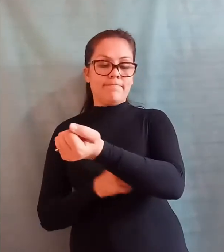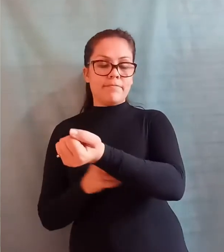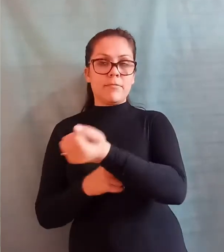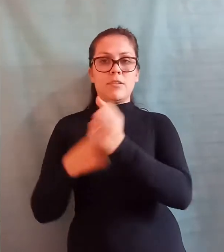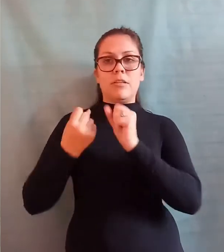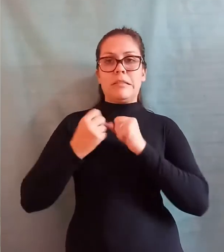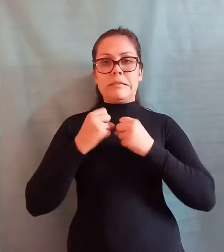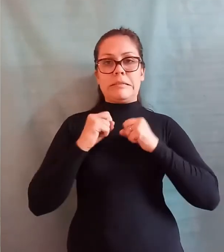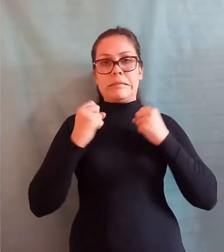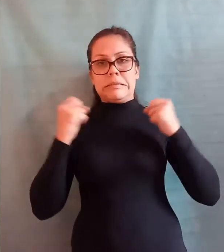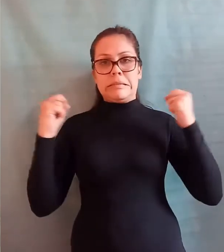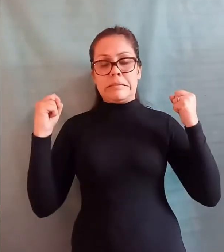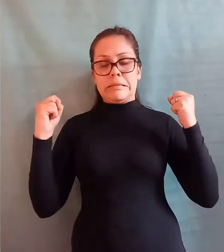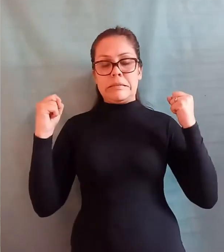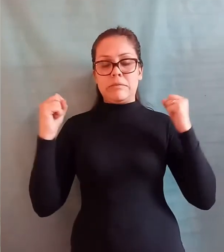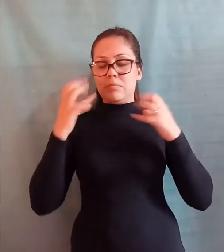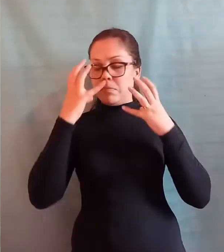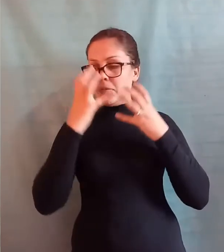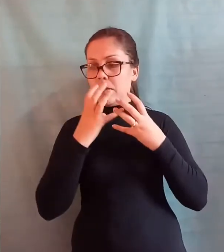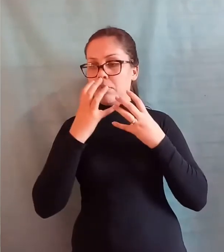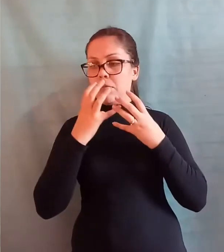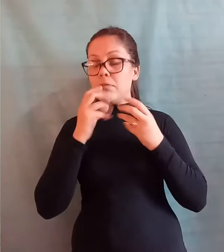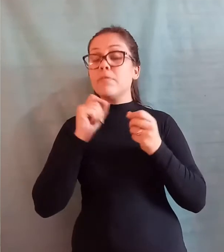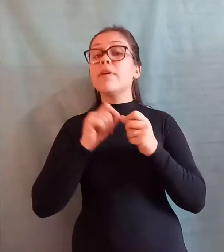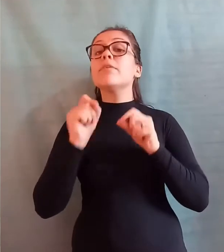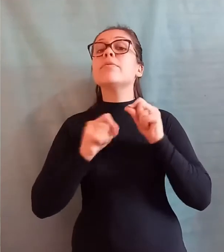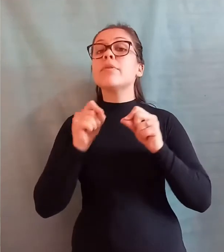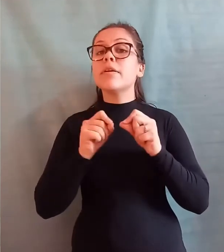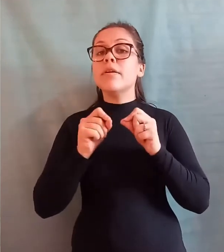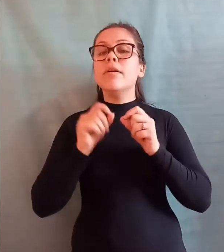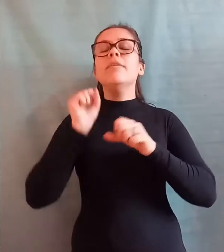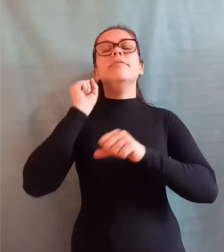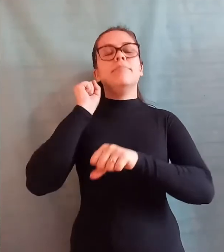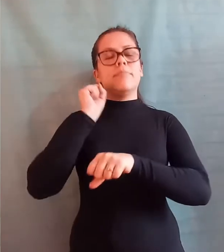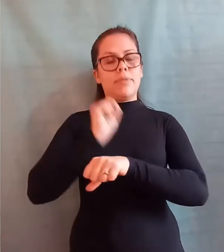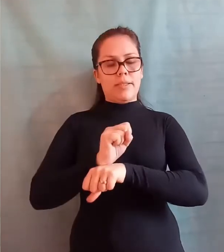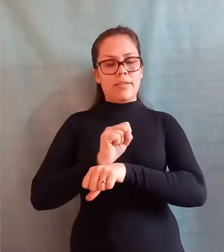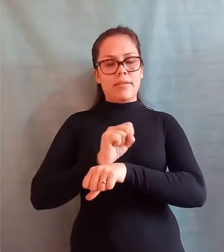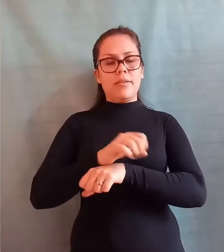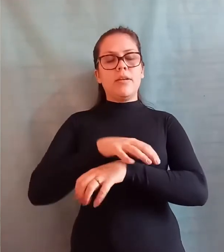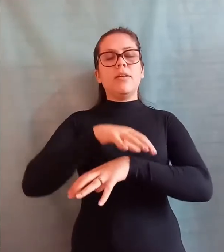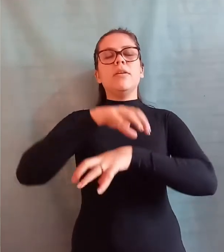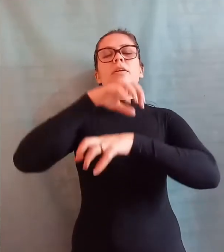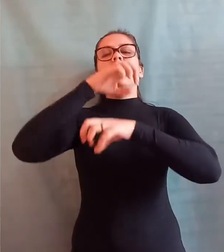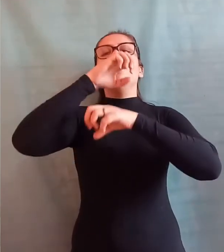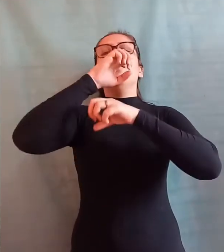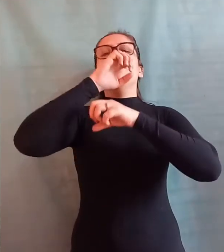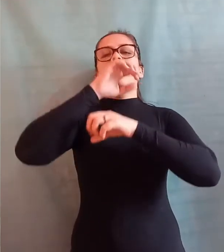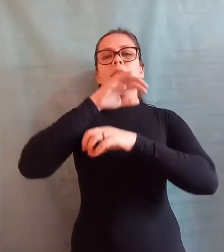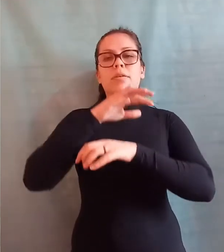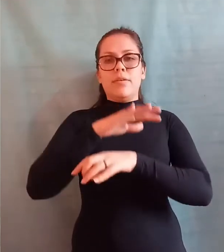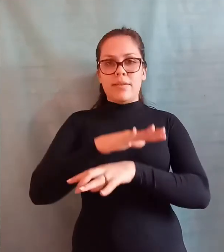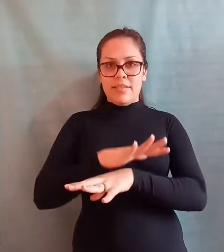estressado, ansioso, nervoso, o que que a gente precisa fazer? Parar e